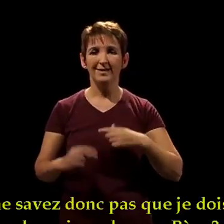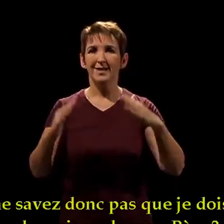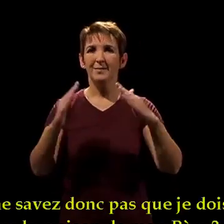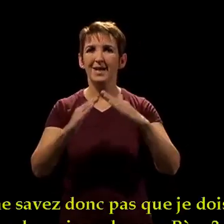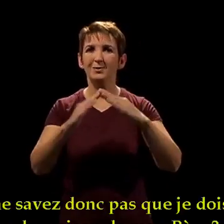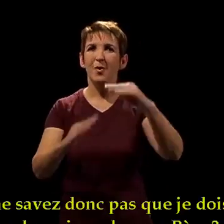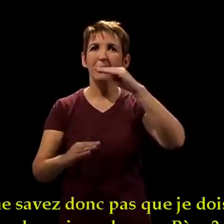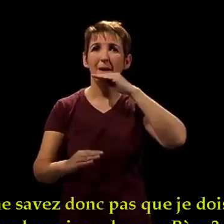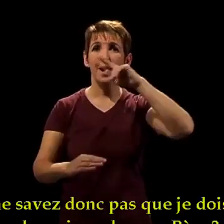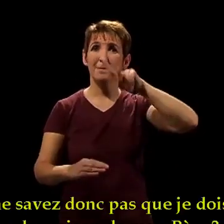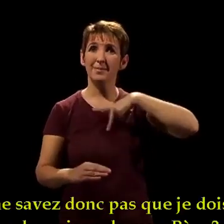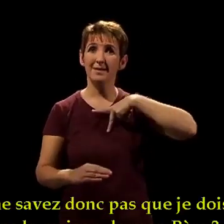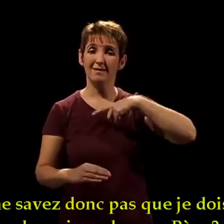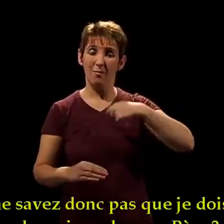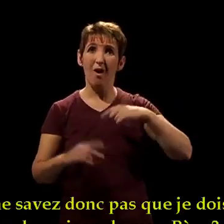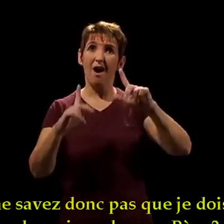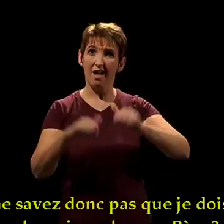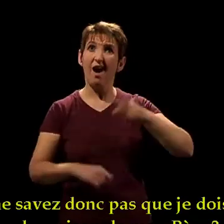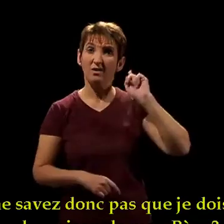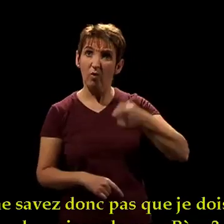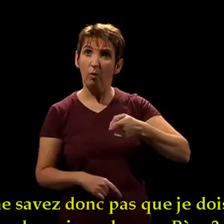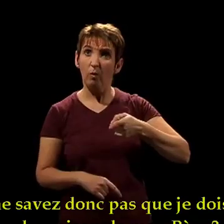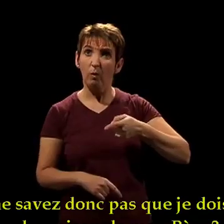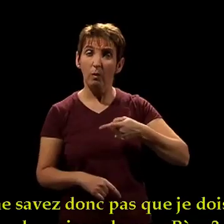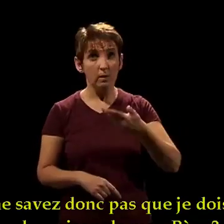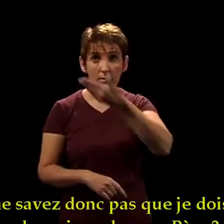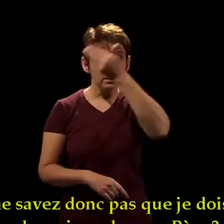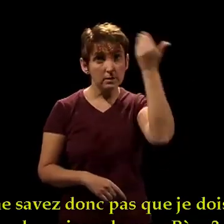Vous ne savez donc pas que je dois être dans la maison de mon père? »